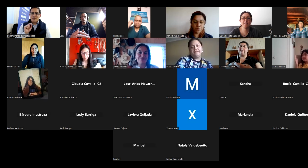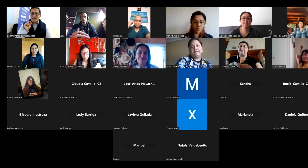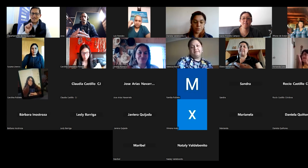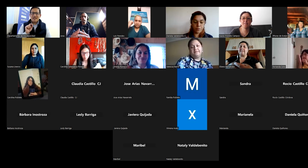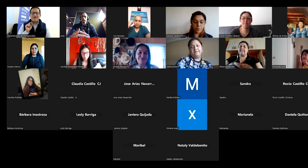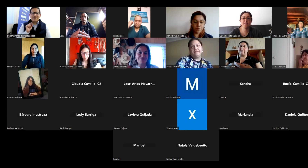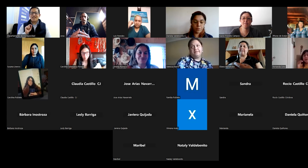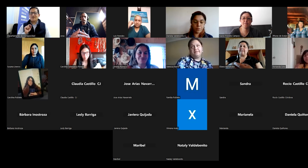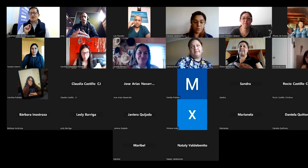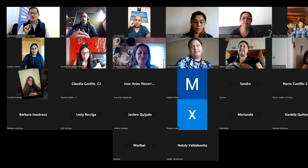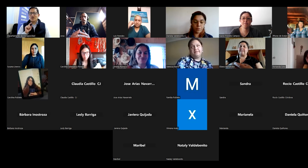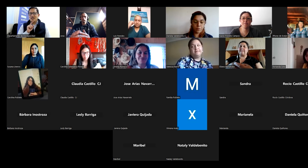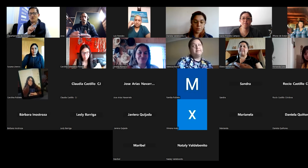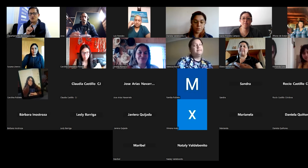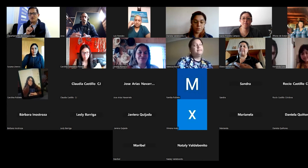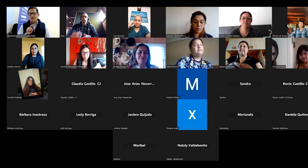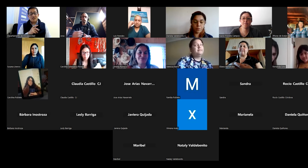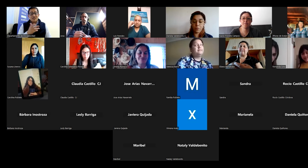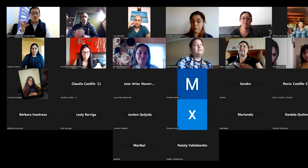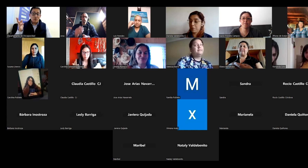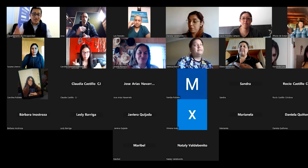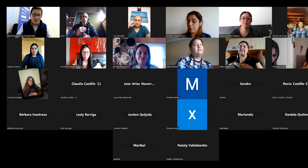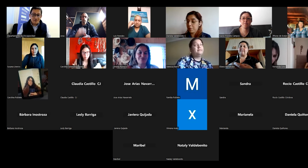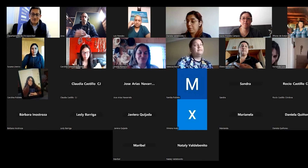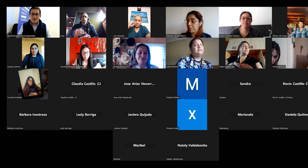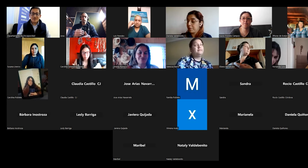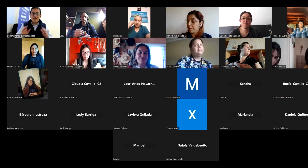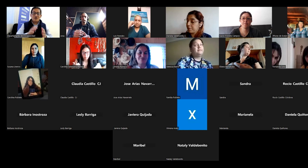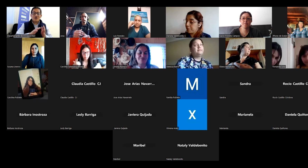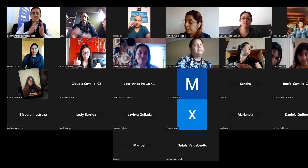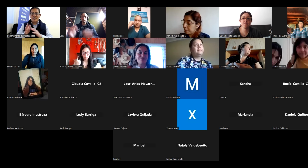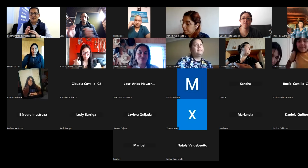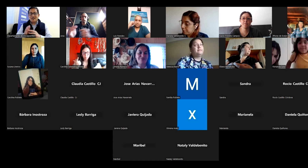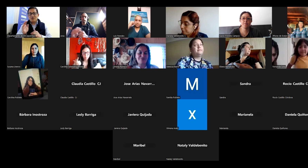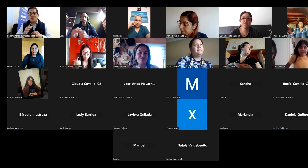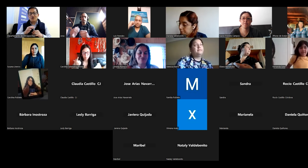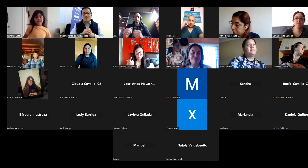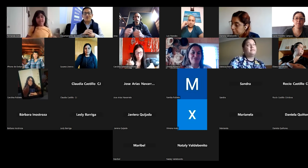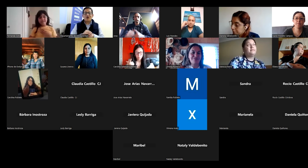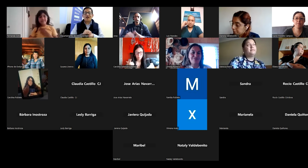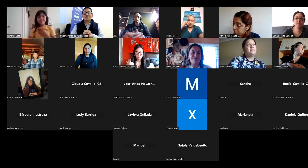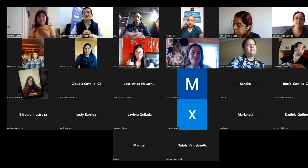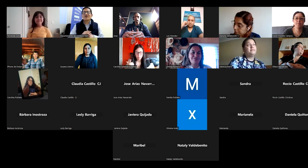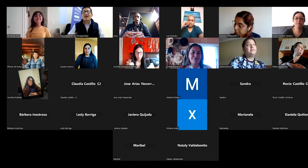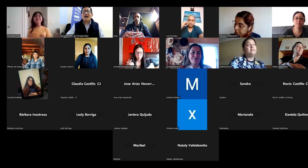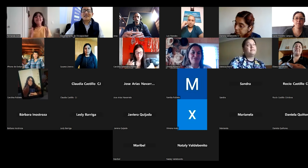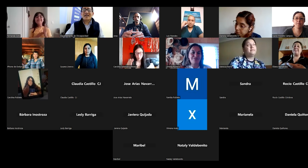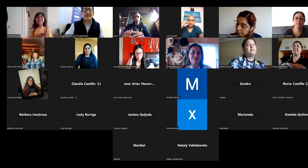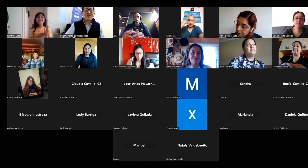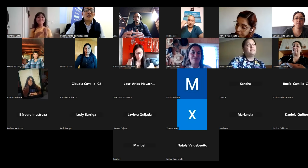practicar la fecha de nacimiento de cada uno y quizás de sus parientes del hijo de la hija del pololo de la polola aquí alguien levantó